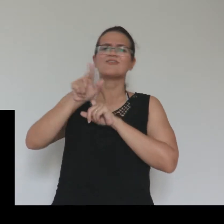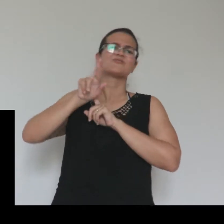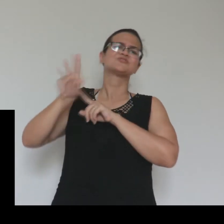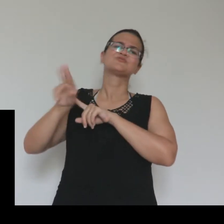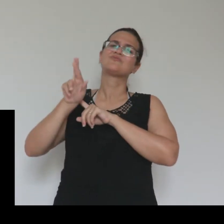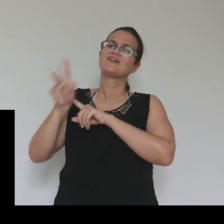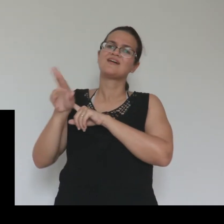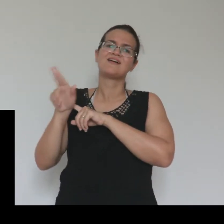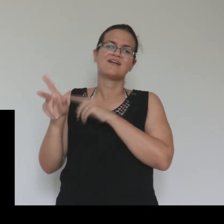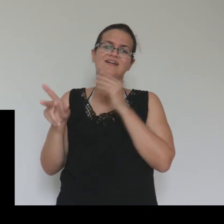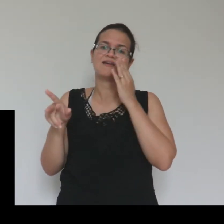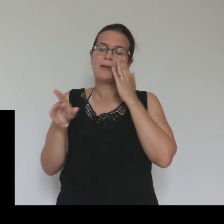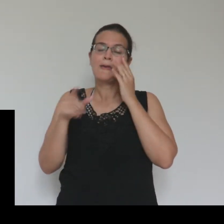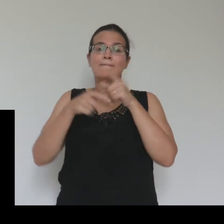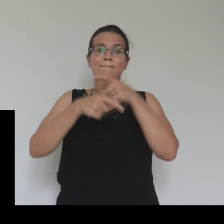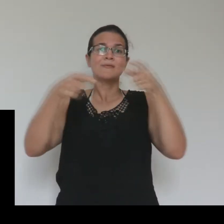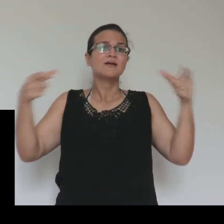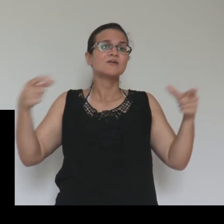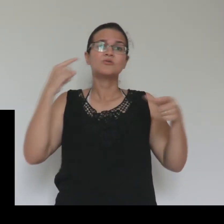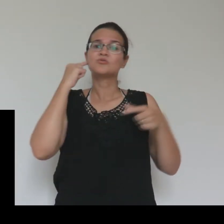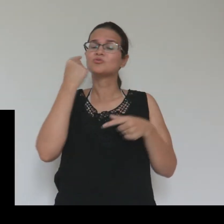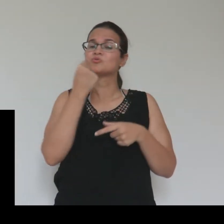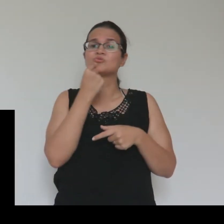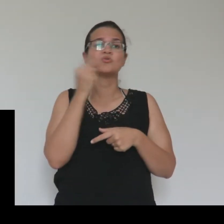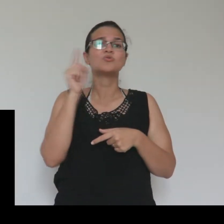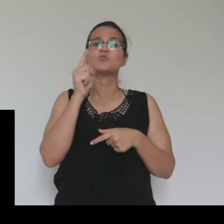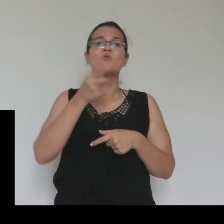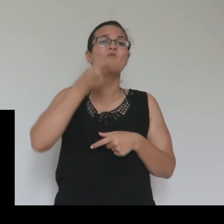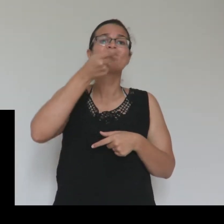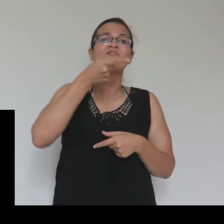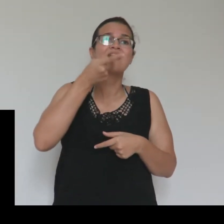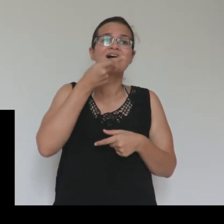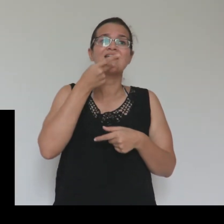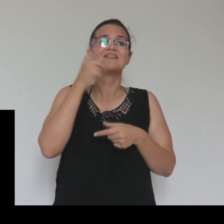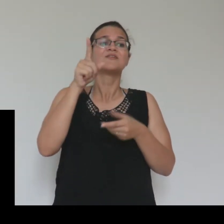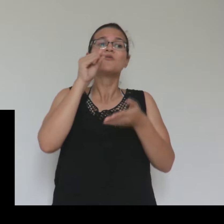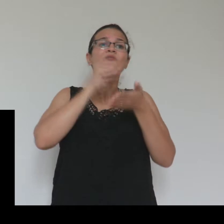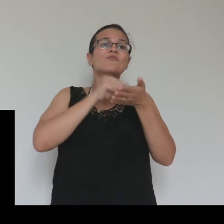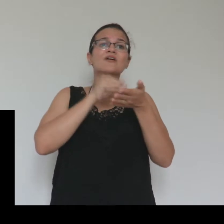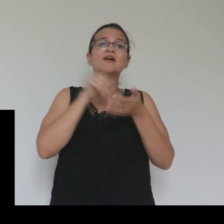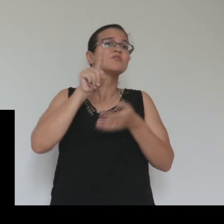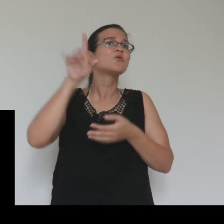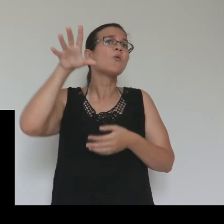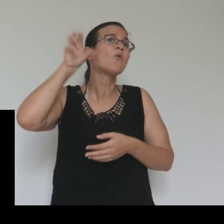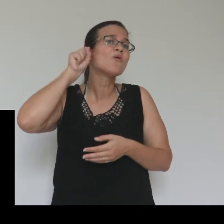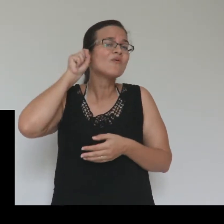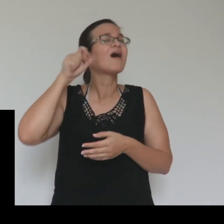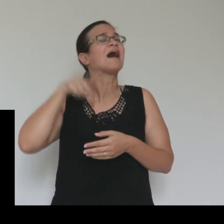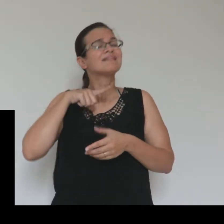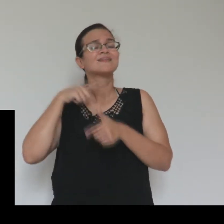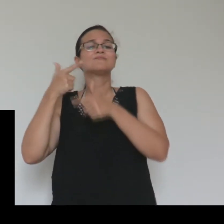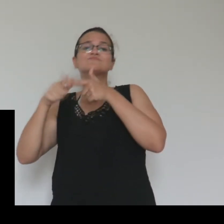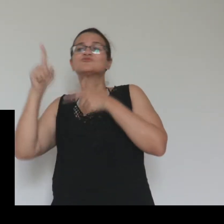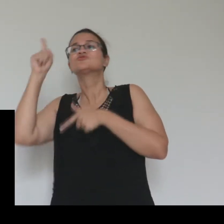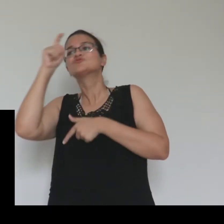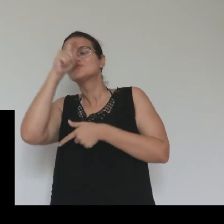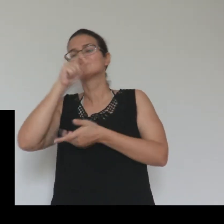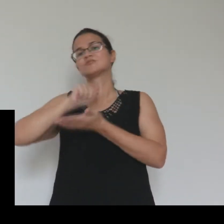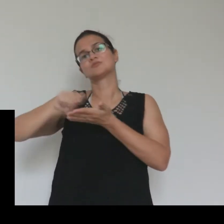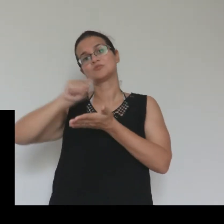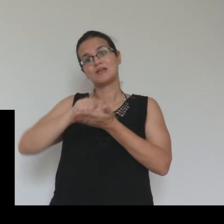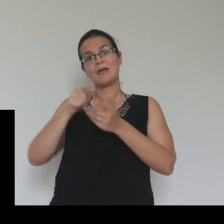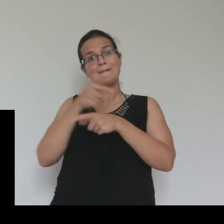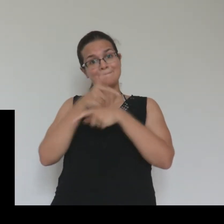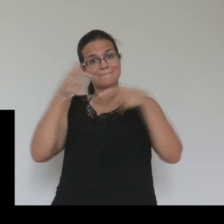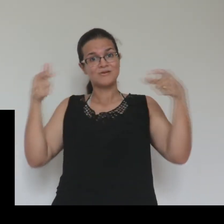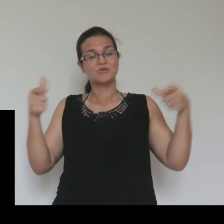devido ao fato dele não ouvir, ele tem dificuldade de escrever. A grande maioria dos surdos, 91, a partir das pesquisas de SCLEAR,